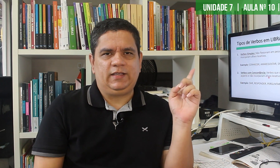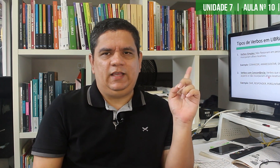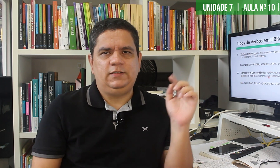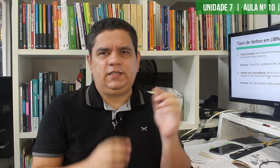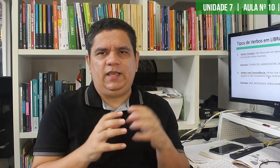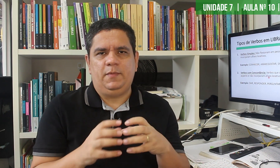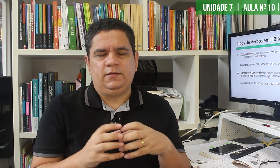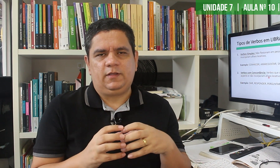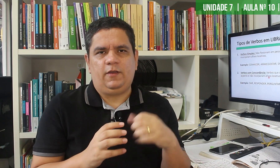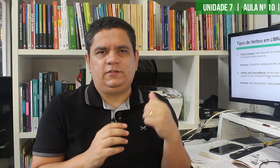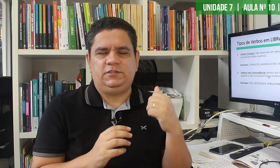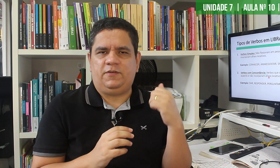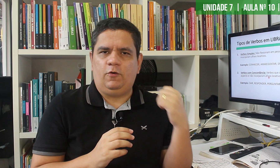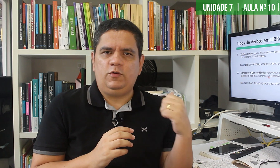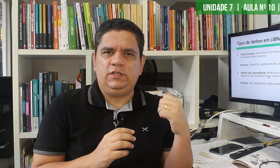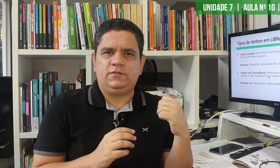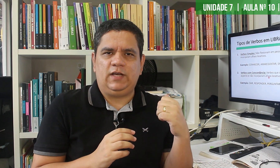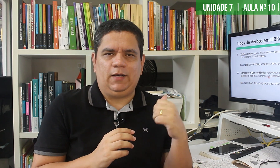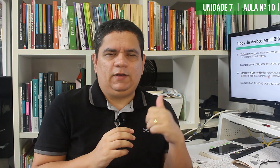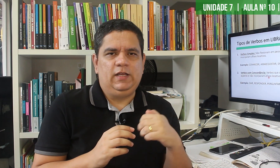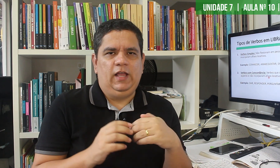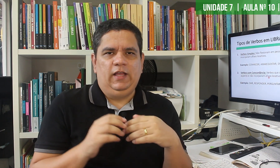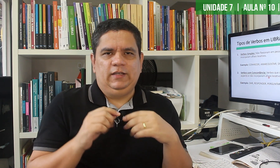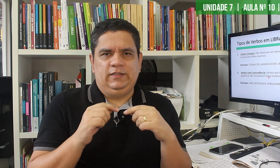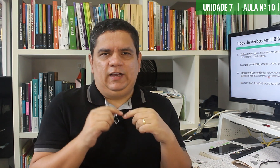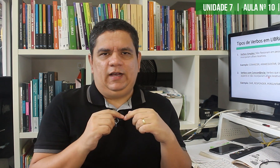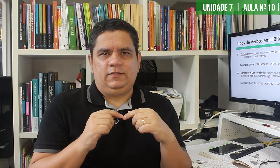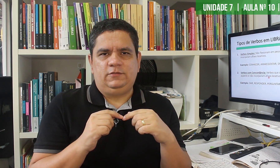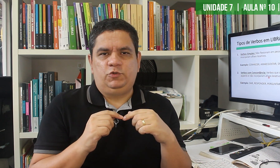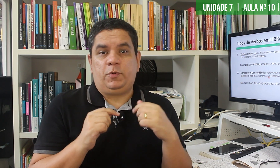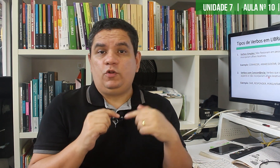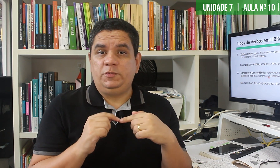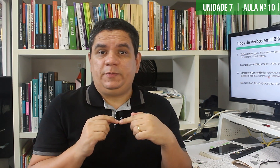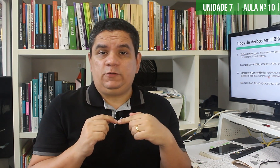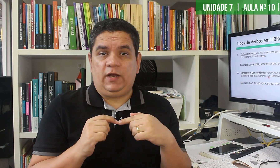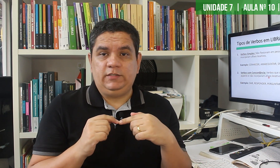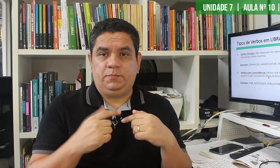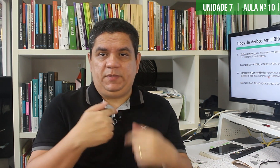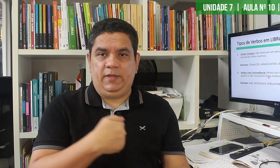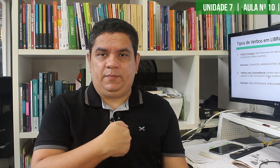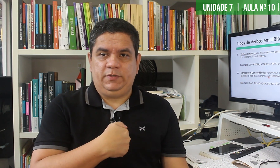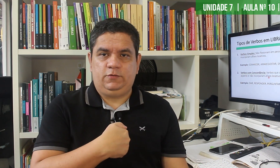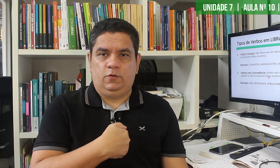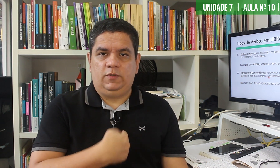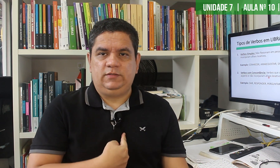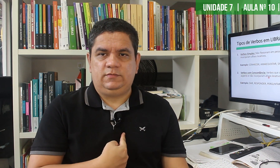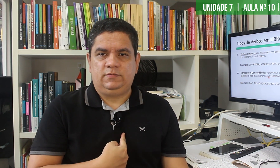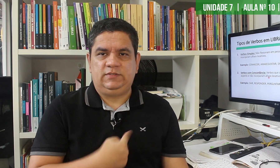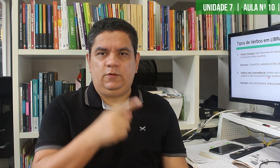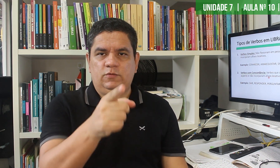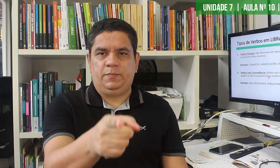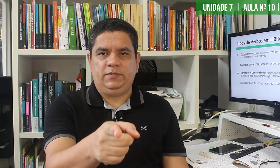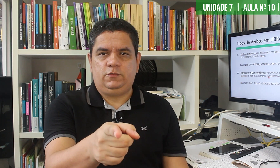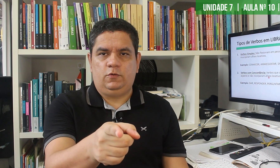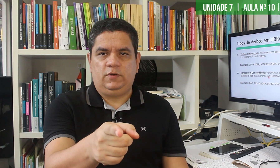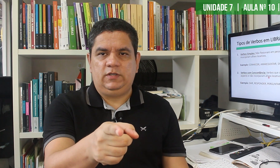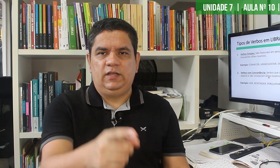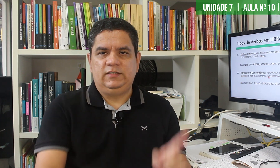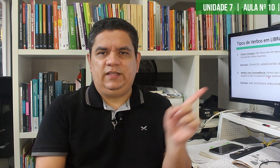aquele esquema que a gente falou no início da aula, dos pronomes pessoais. Primeira pessoa, segunda pessoa,